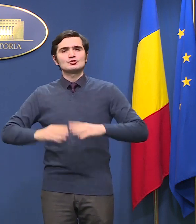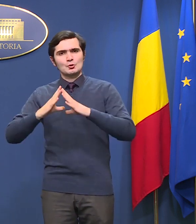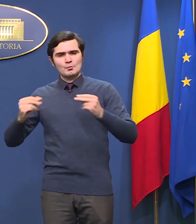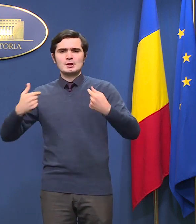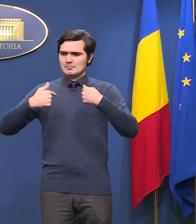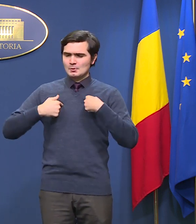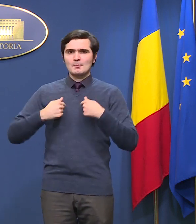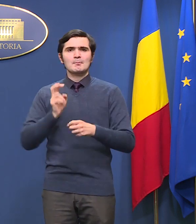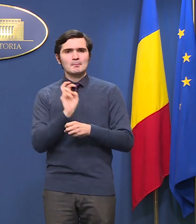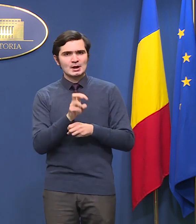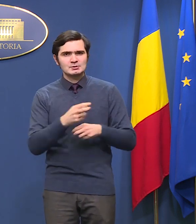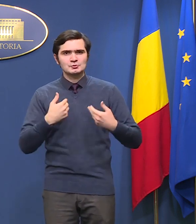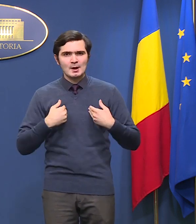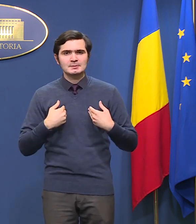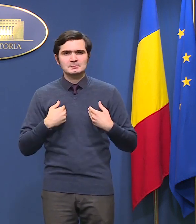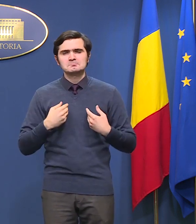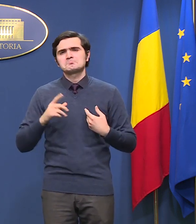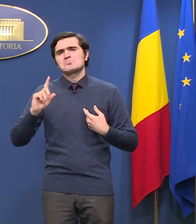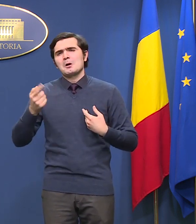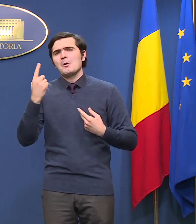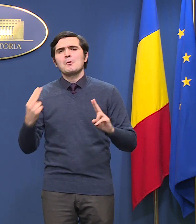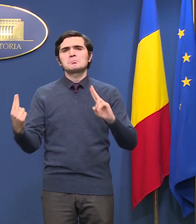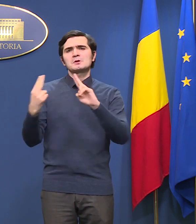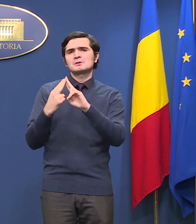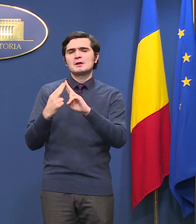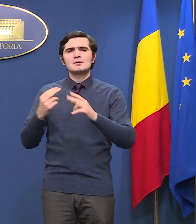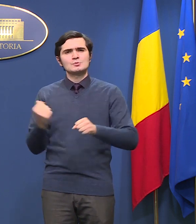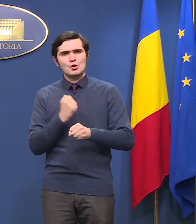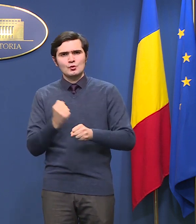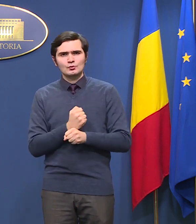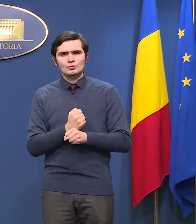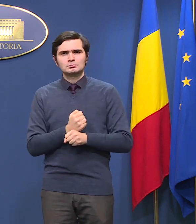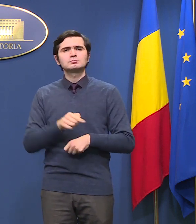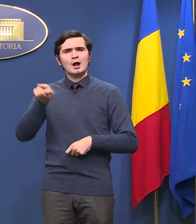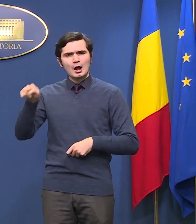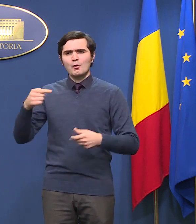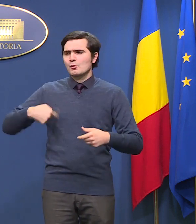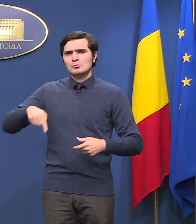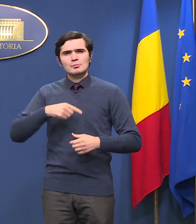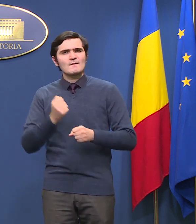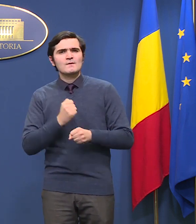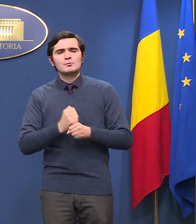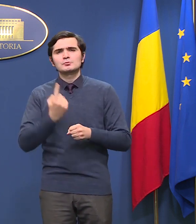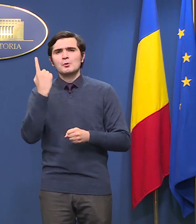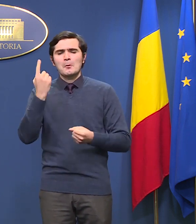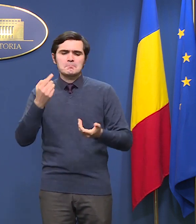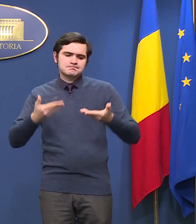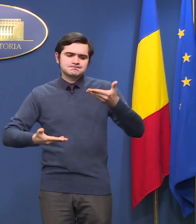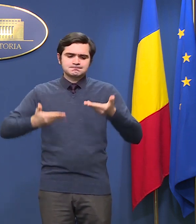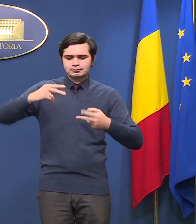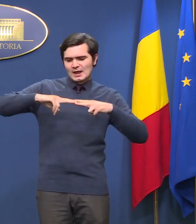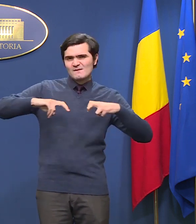la o întâlnire de lucru în care am făcut o evaluare aprofundată